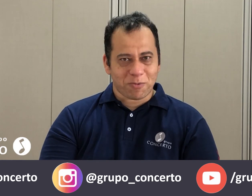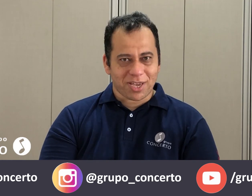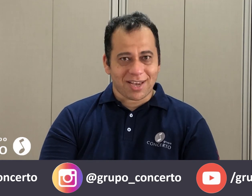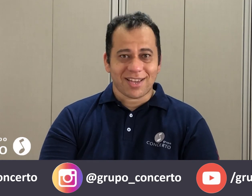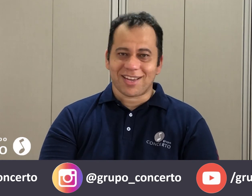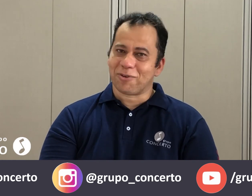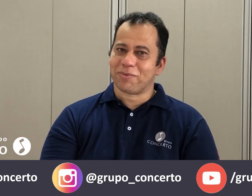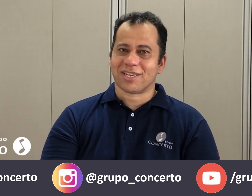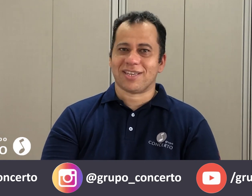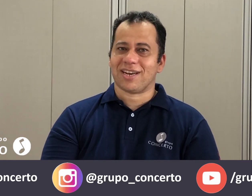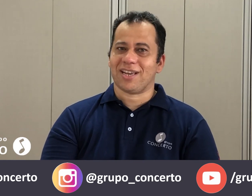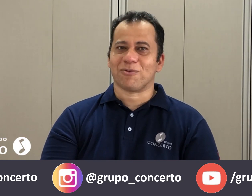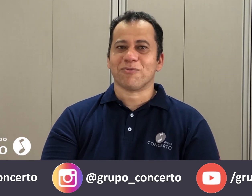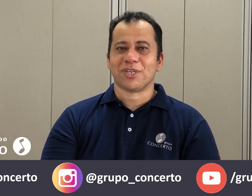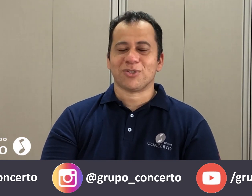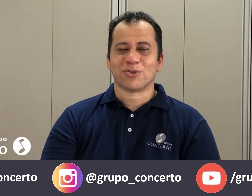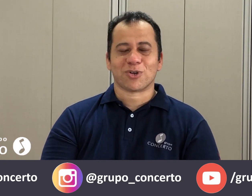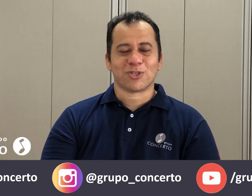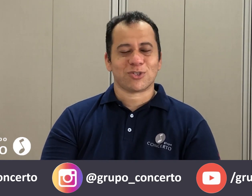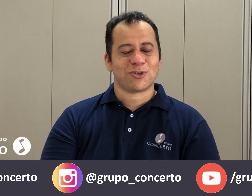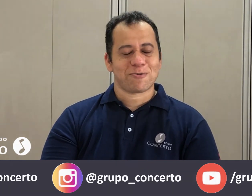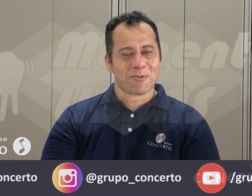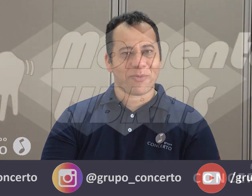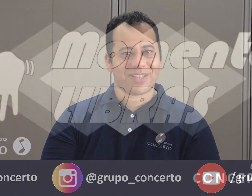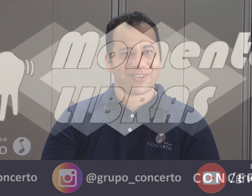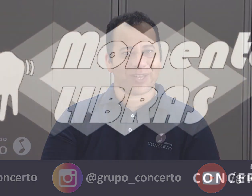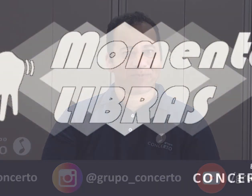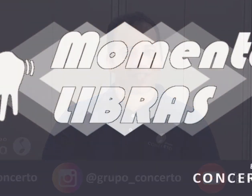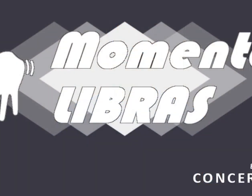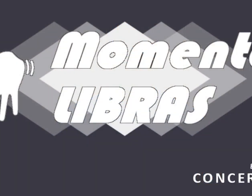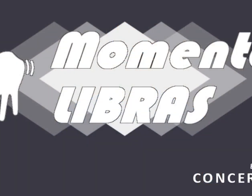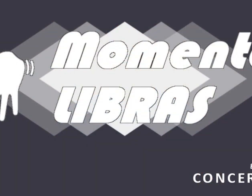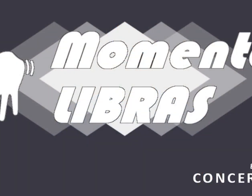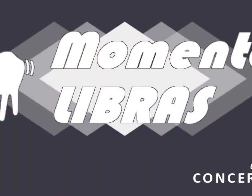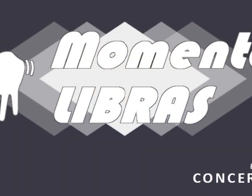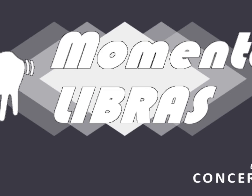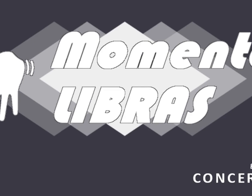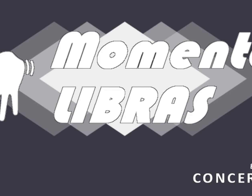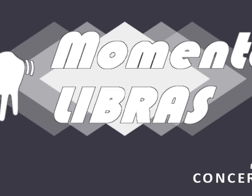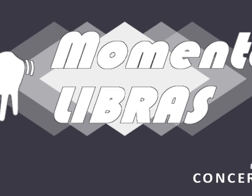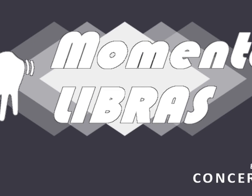acompanhar e não perder nenhum vídeo do nosso Momento Libras com o Grupo Concerto.